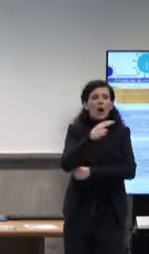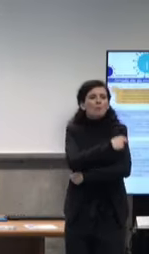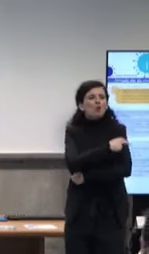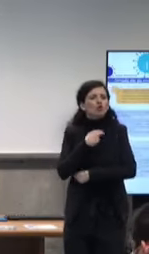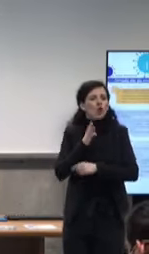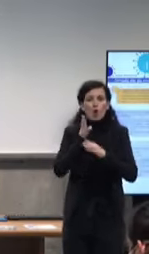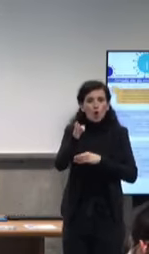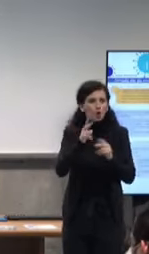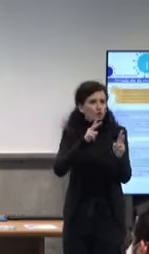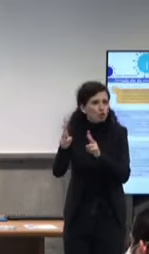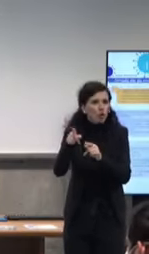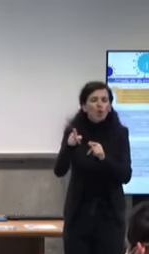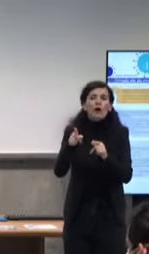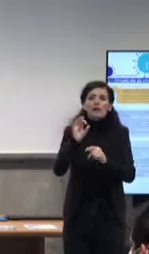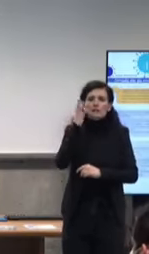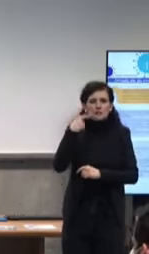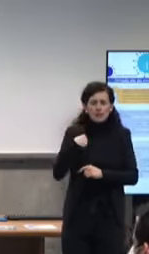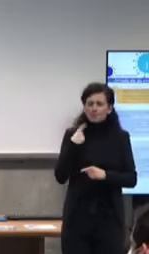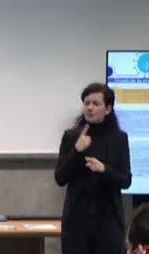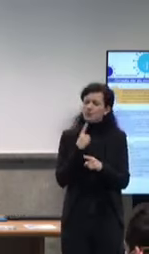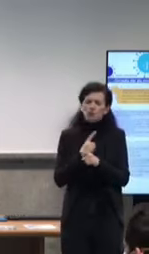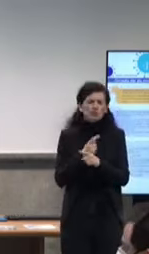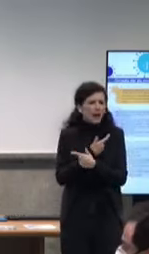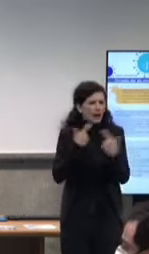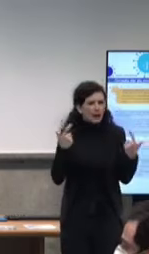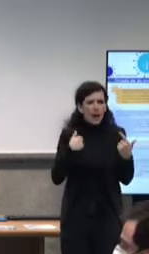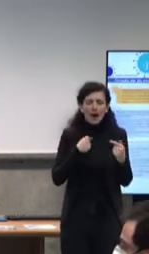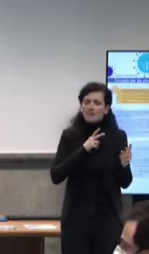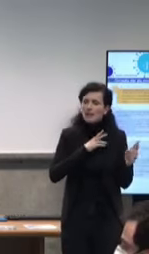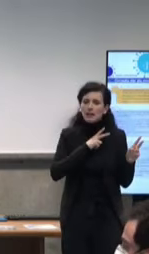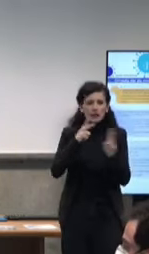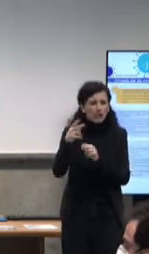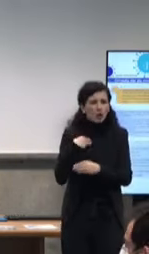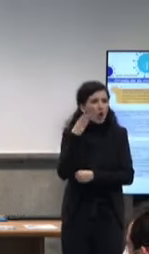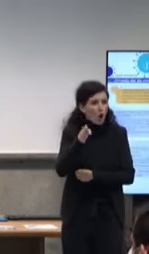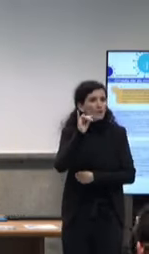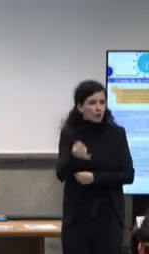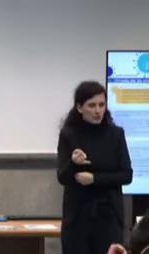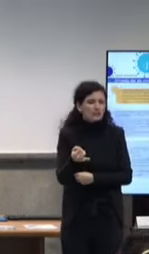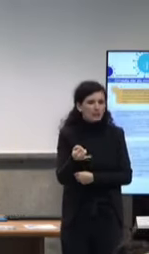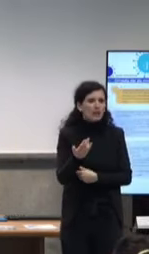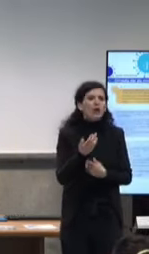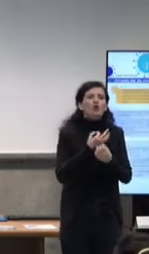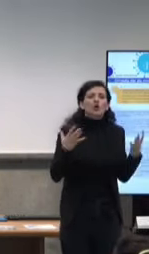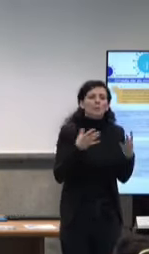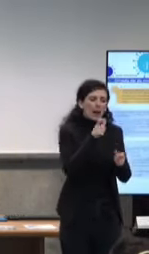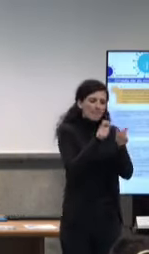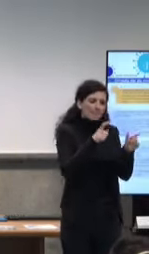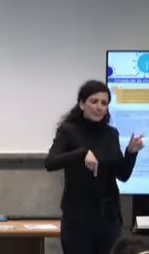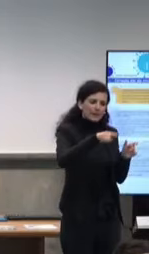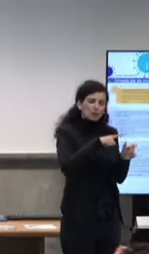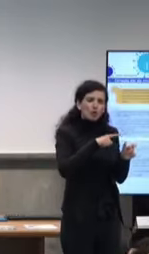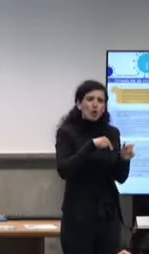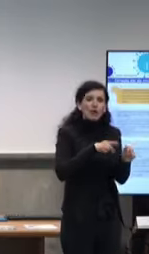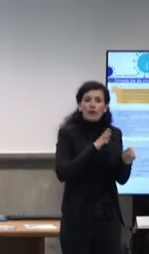proprio una una un'esigenza forte che ti richieda immediatamente un intervento giustamente le persone preferiscono aspettare di